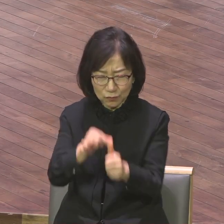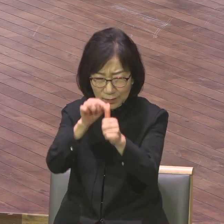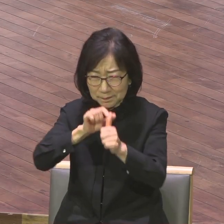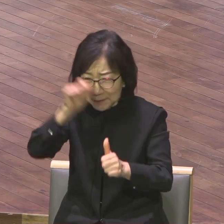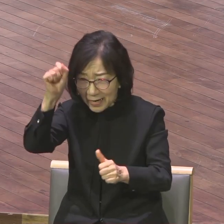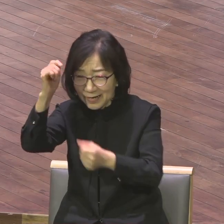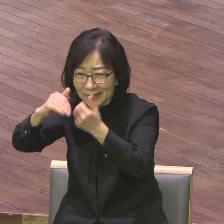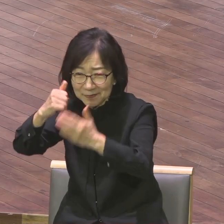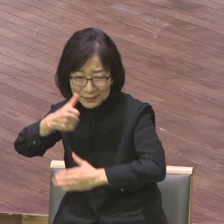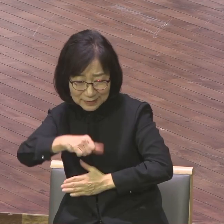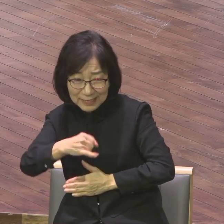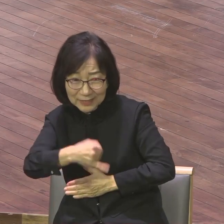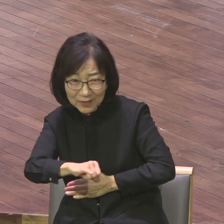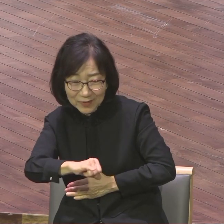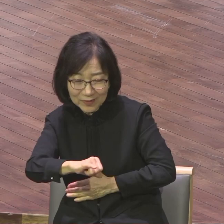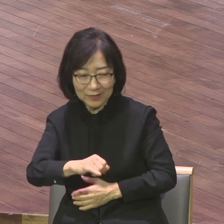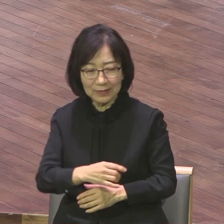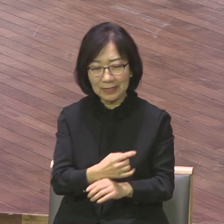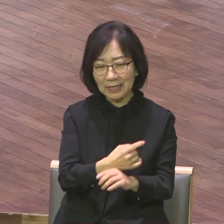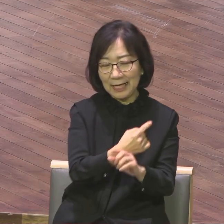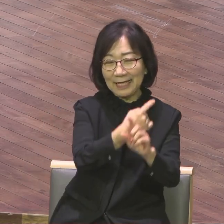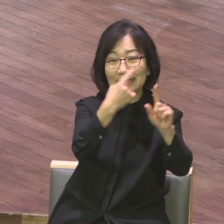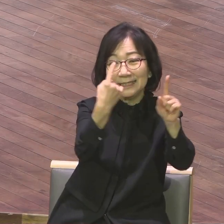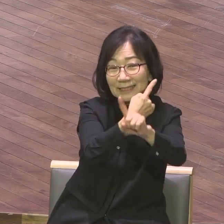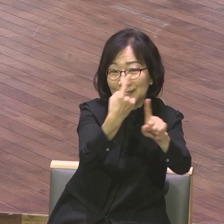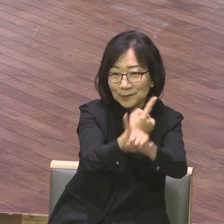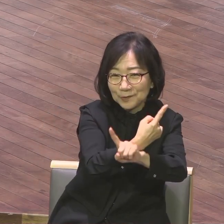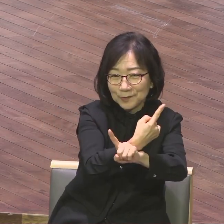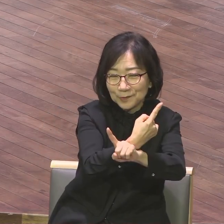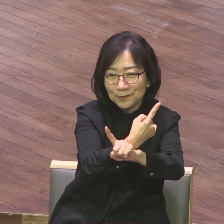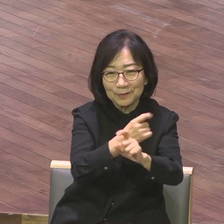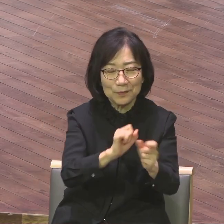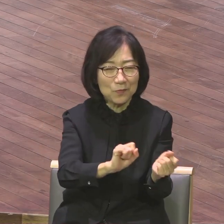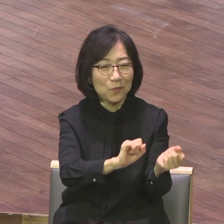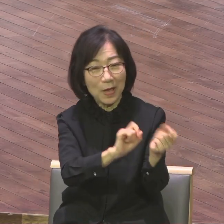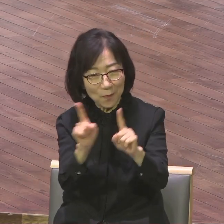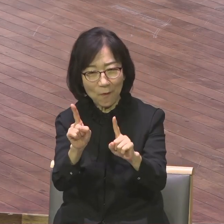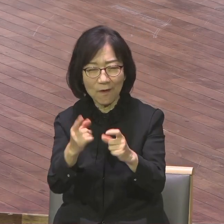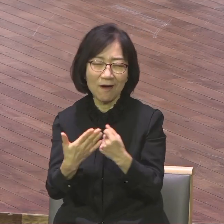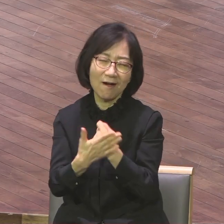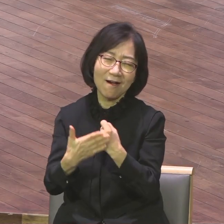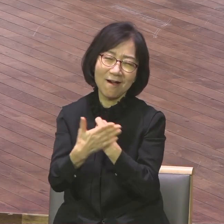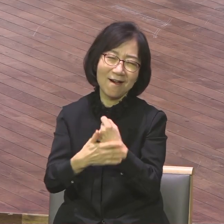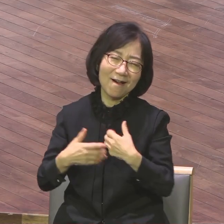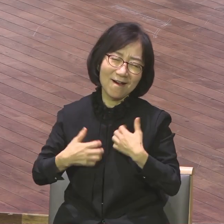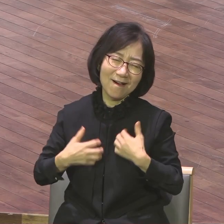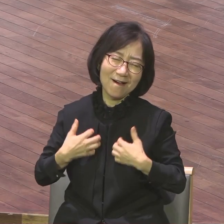삶은 치유와 회복의 은혜의 체험을 넘었어요.